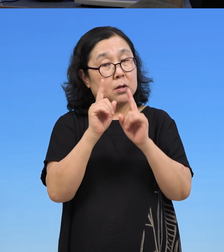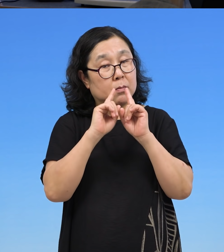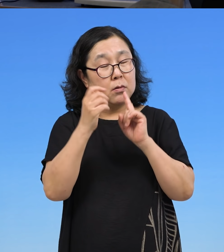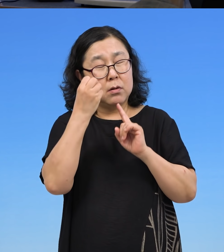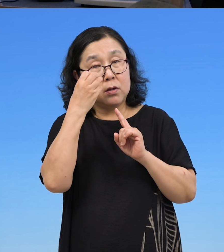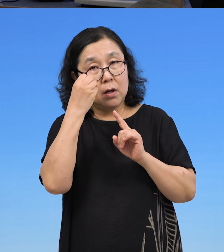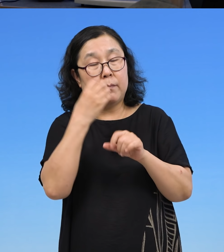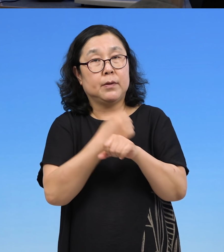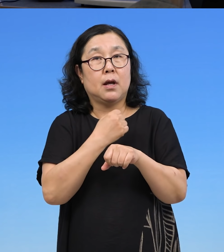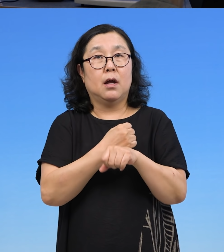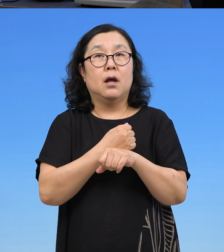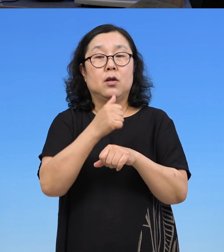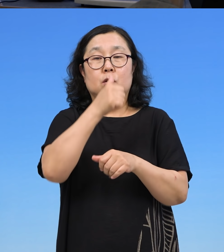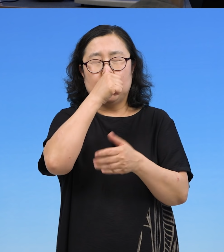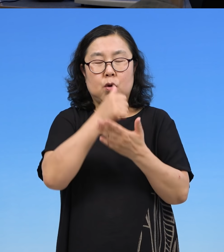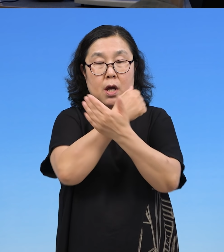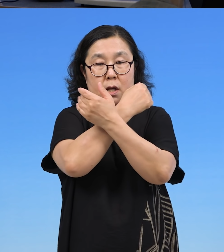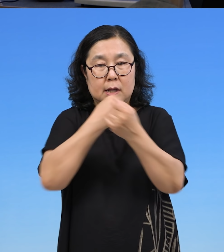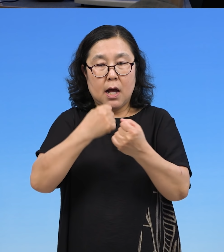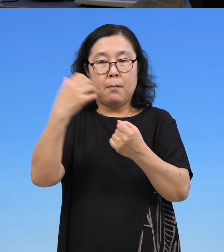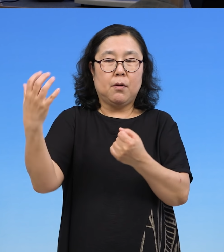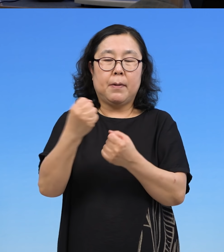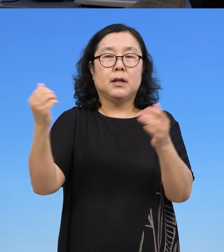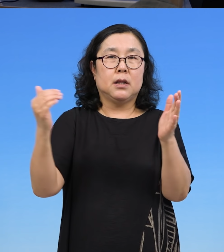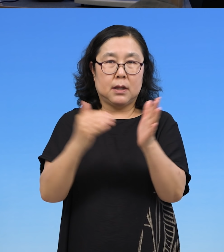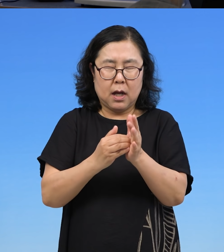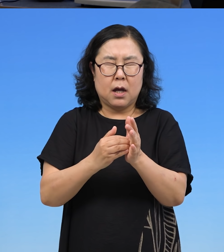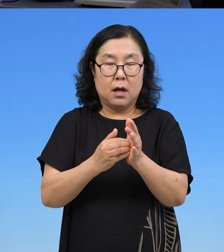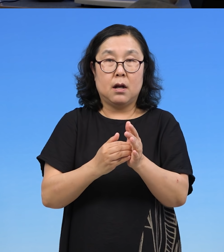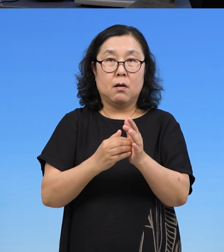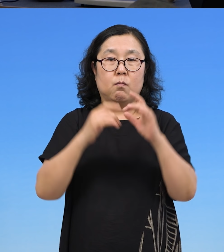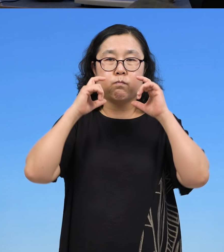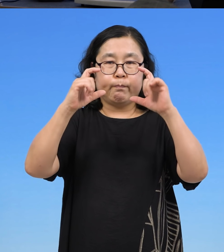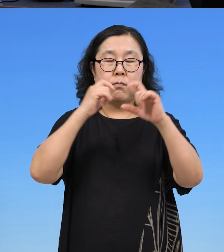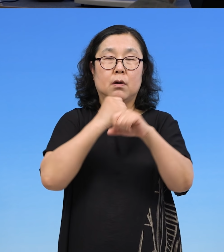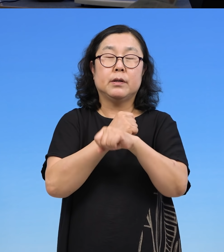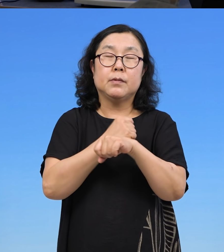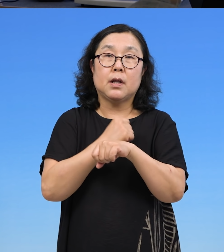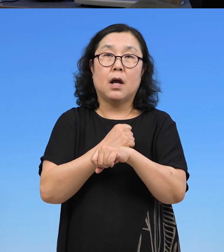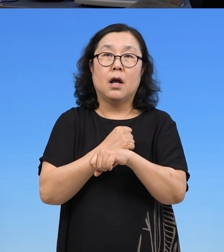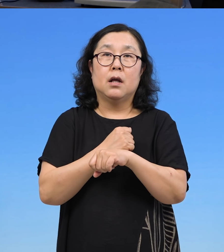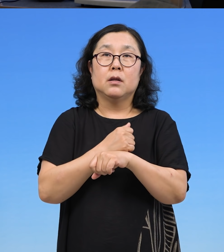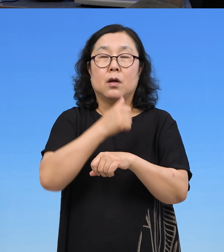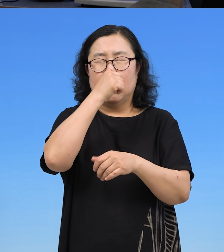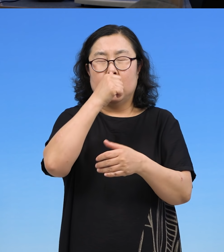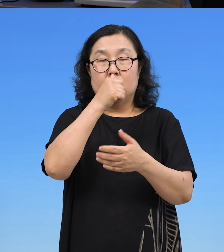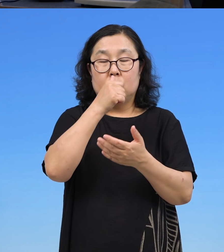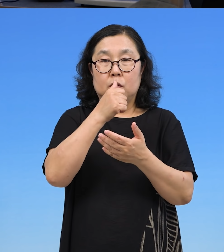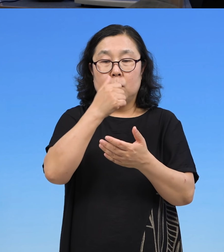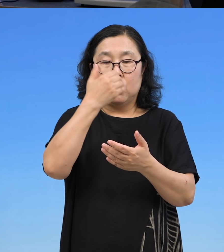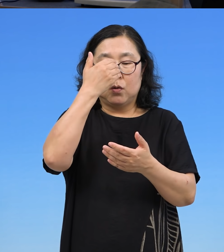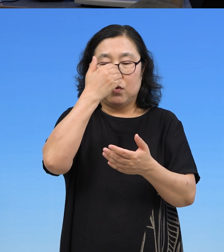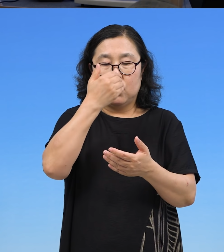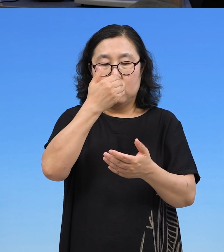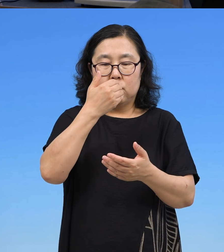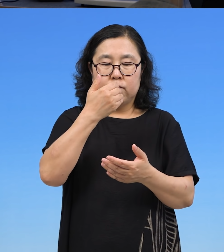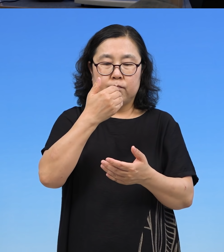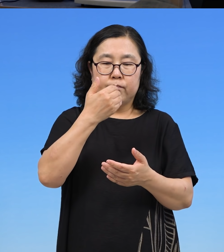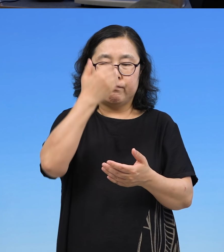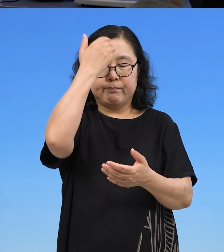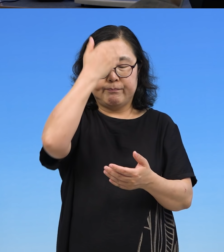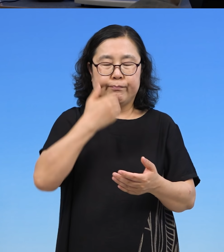아닙니까? 뜬금없이 네 죄사함을 받았다 지금 이 중풍병자가 죄책감의 문제를 가지고